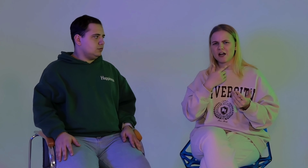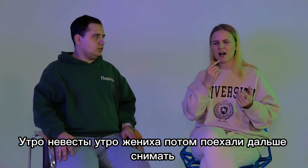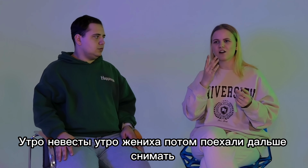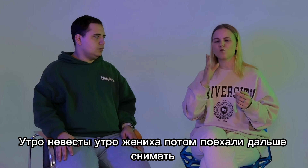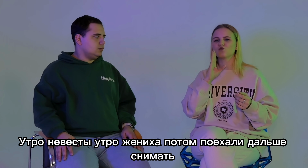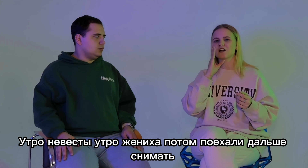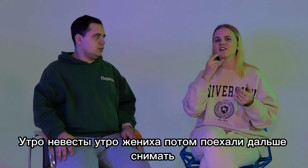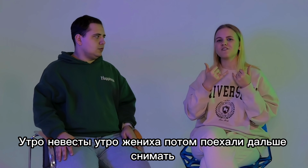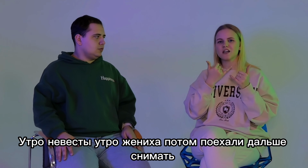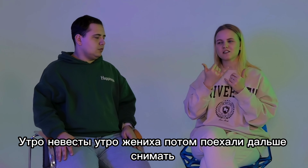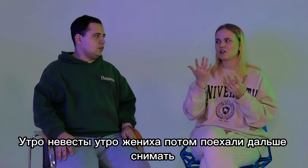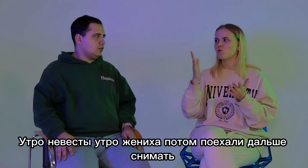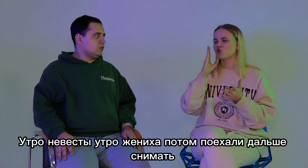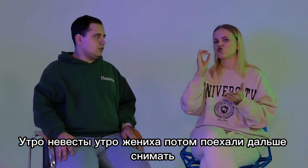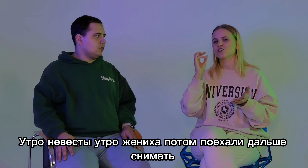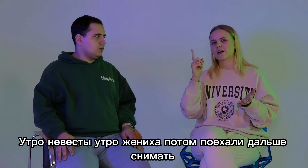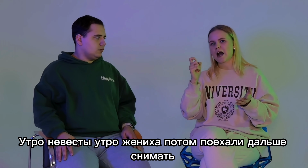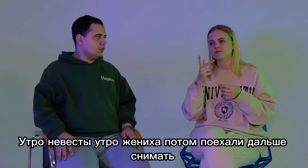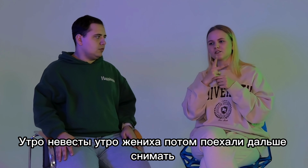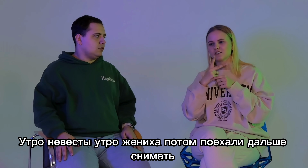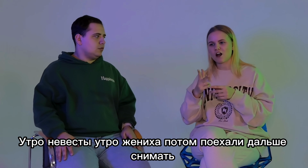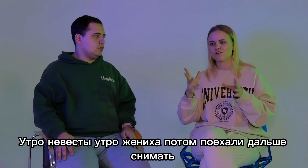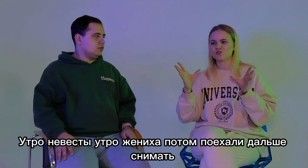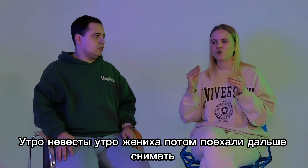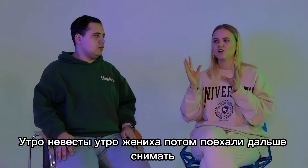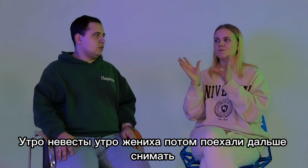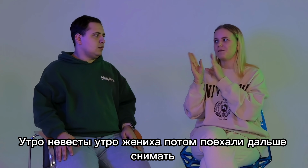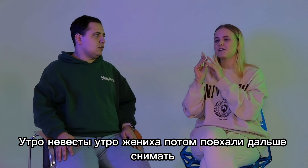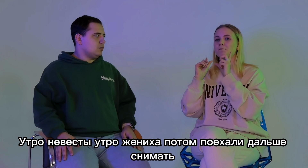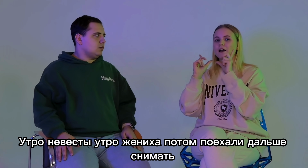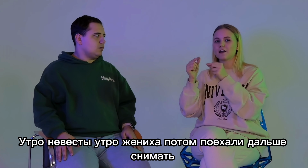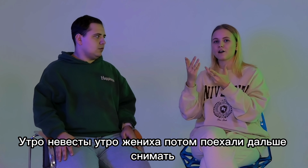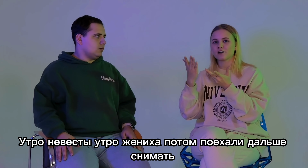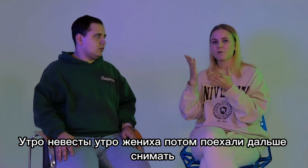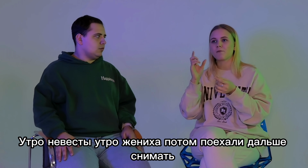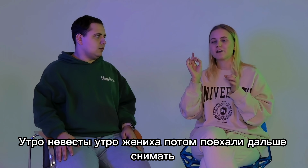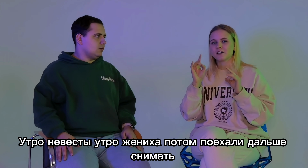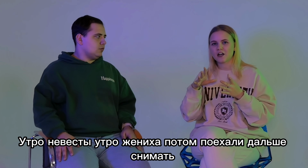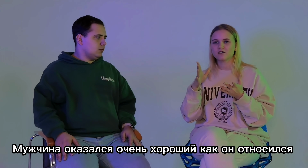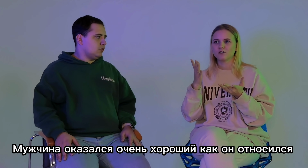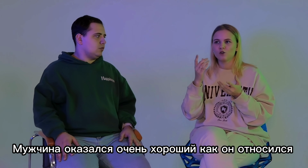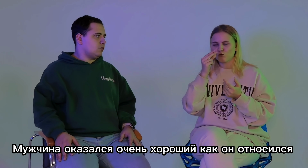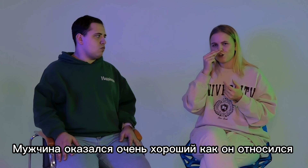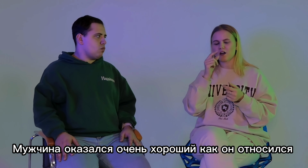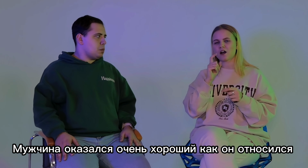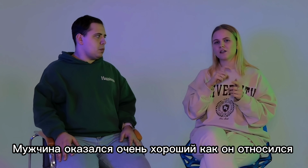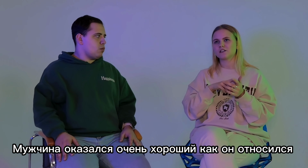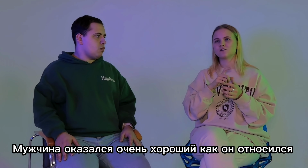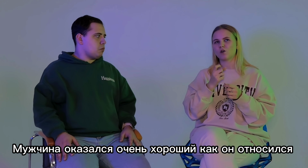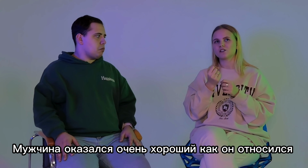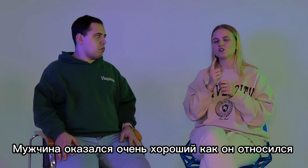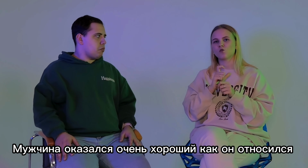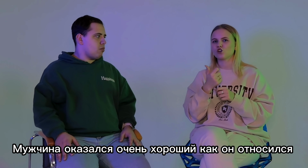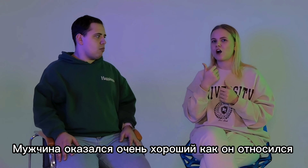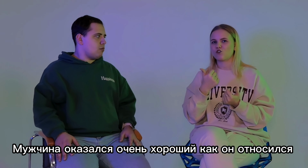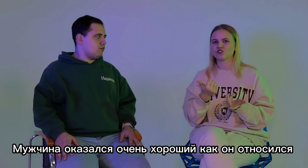как утро невесты, утро жениха, уже снял все. Мы типа поехали в банкет. Мужчина сказал, что он сказал, очень хороший